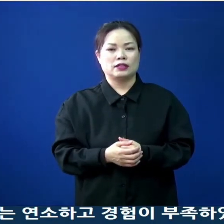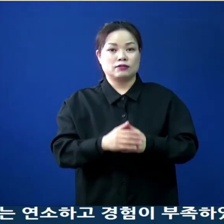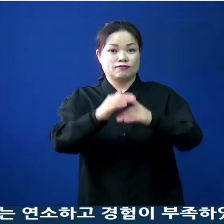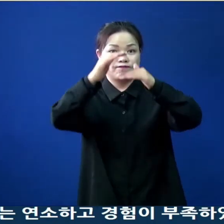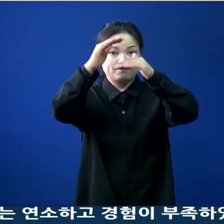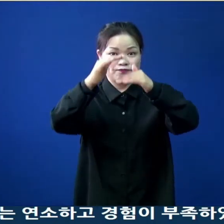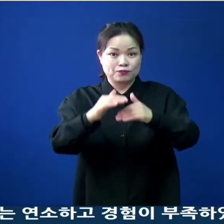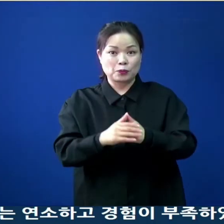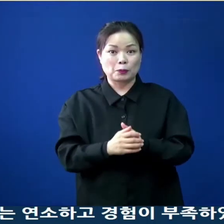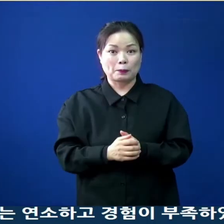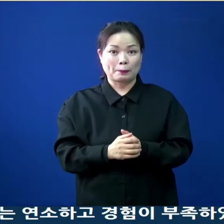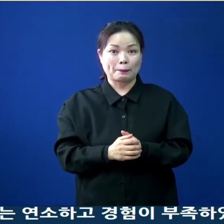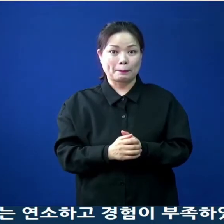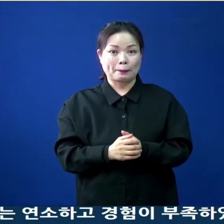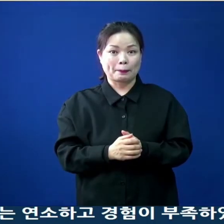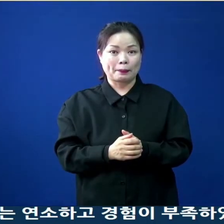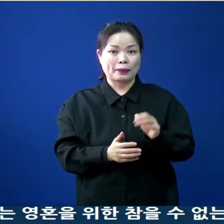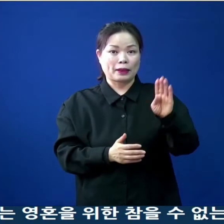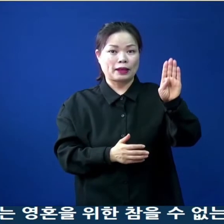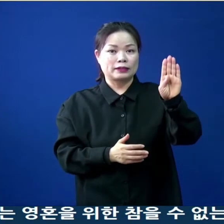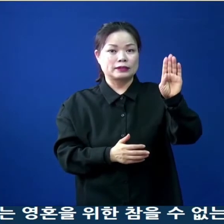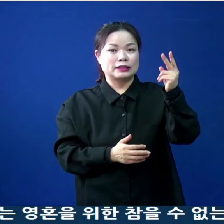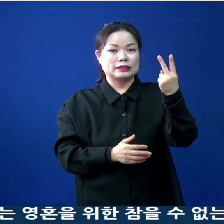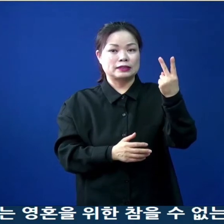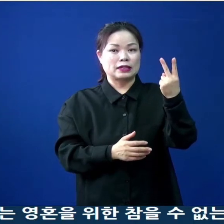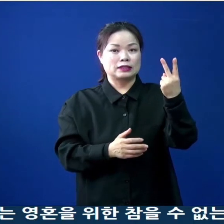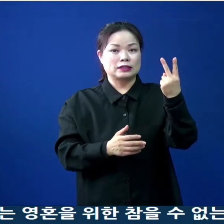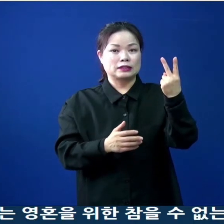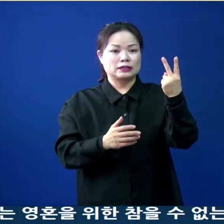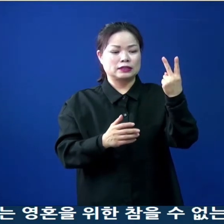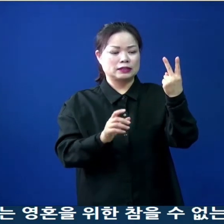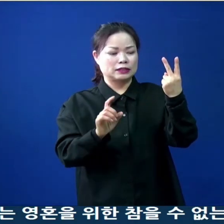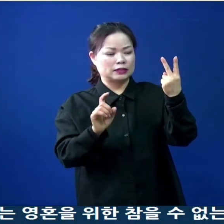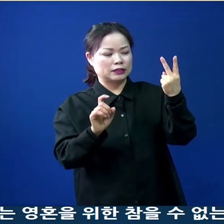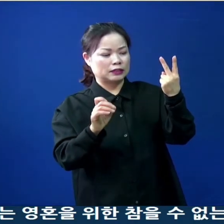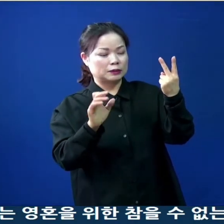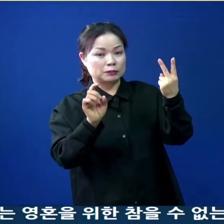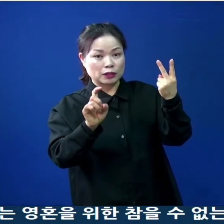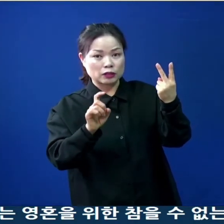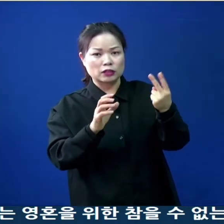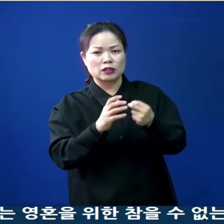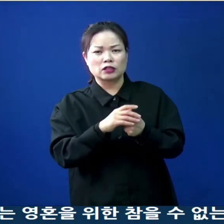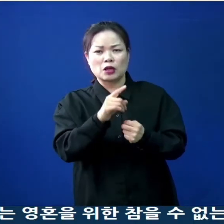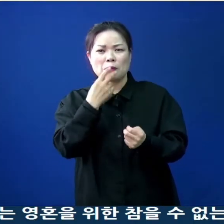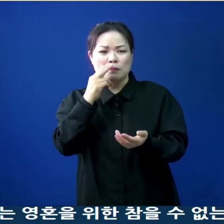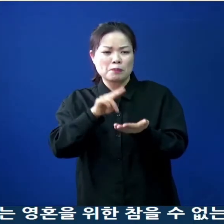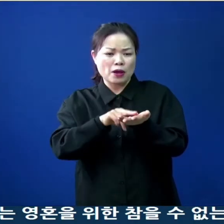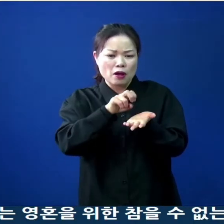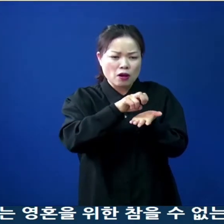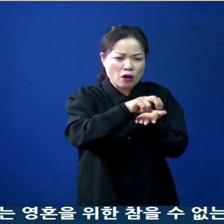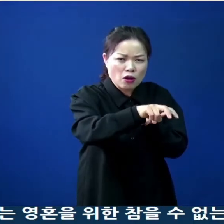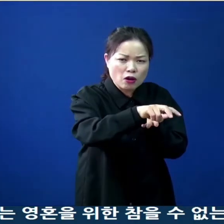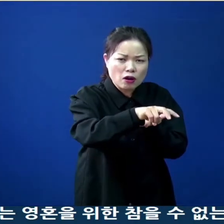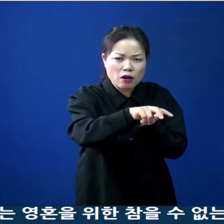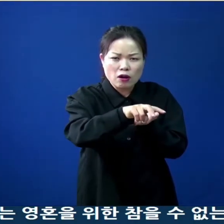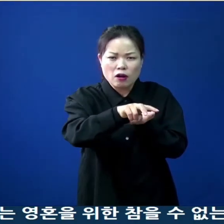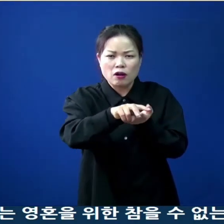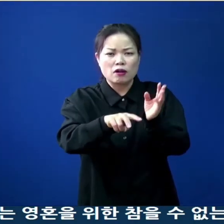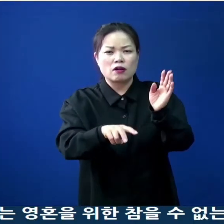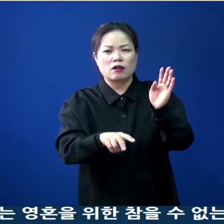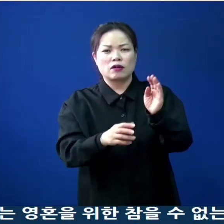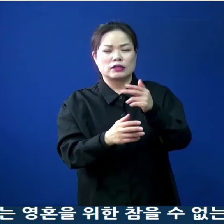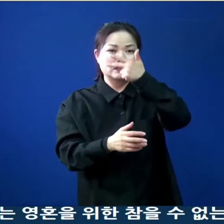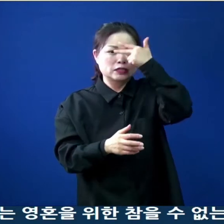본문이 나오는데요, 빌립보서 2장 19절과 20절에 보면 바울이 빌립보에 편지를 쓰면서 이 디모데를 언급하는